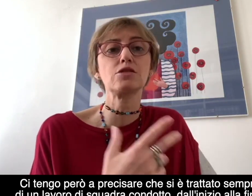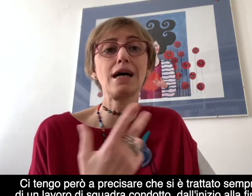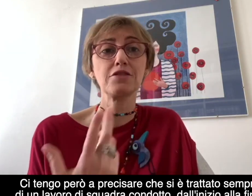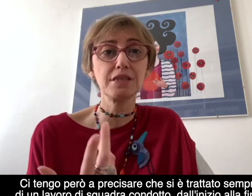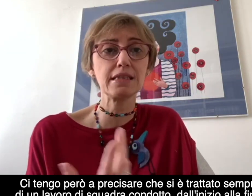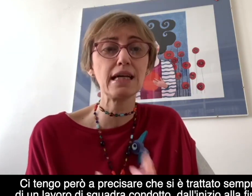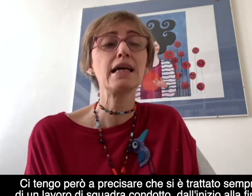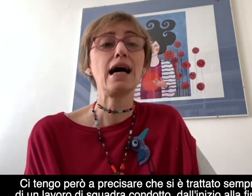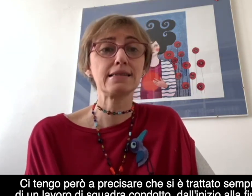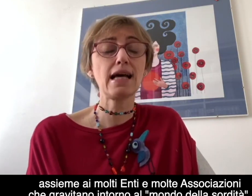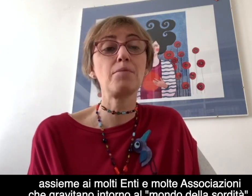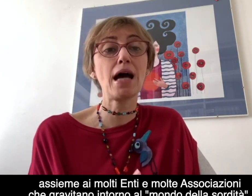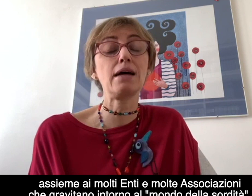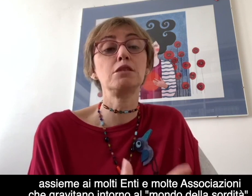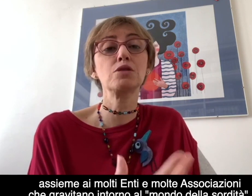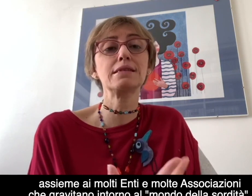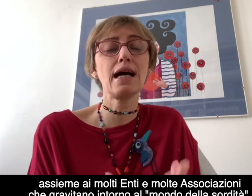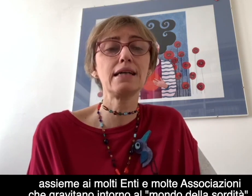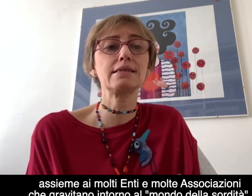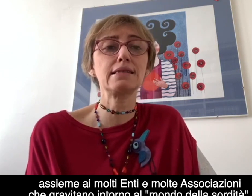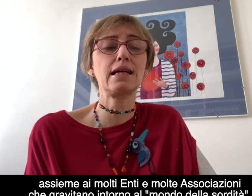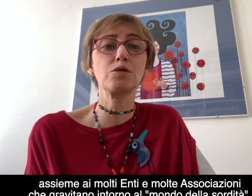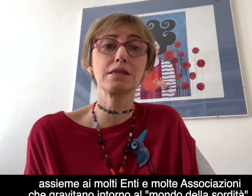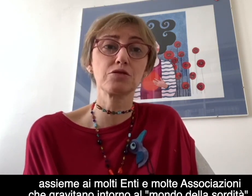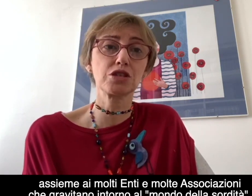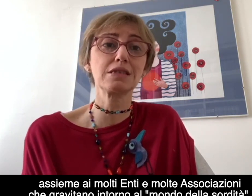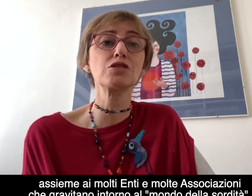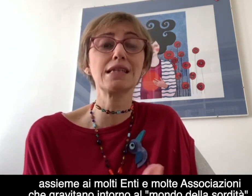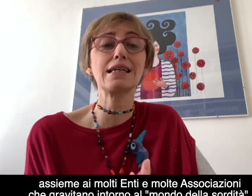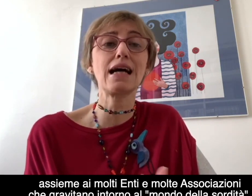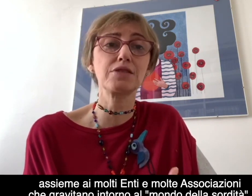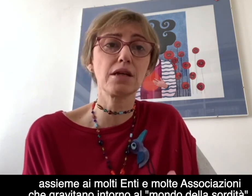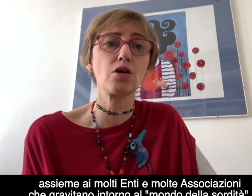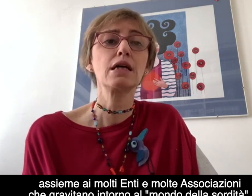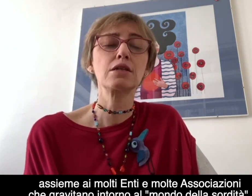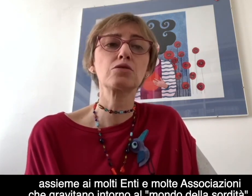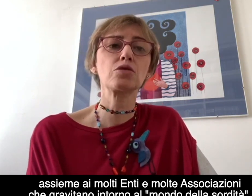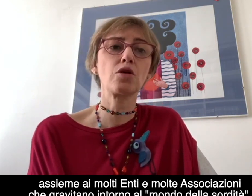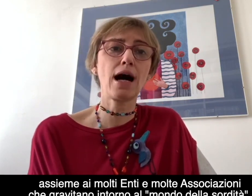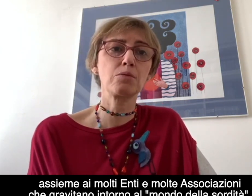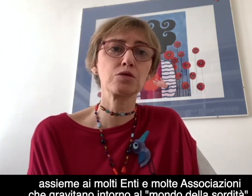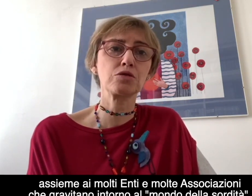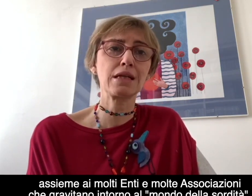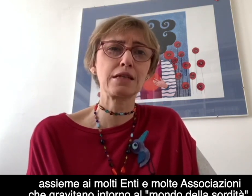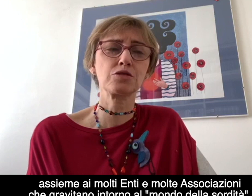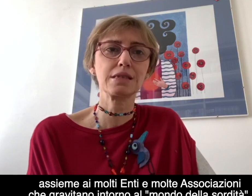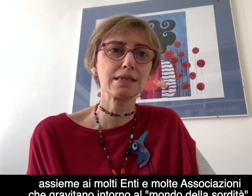fine assieme a molti enti e le molte associazioni che gravitano intorno al mondo della sordità